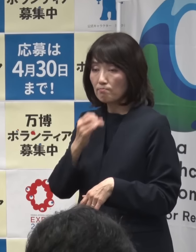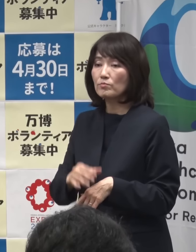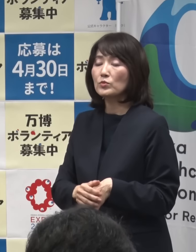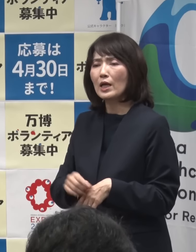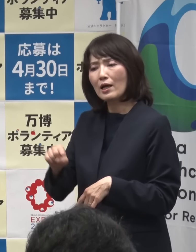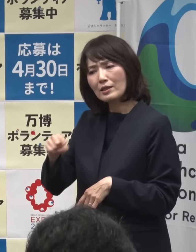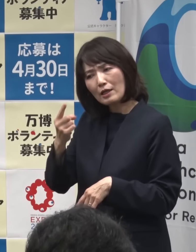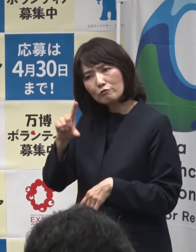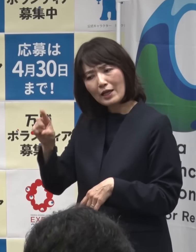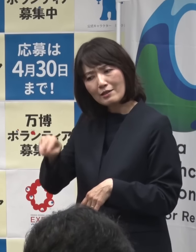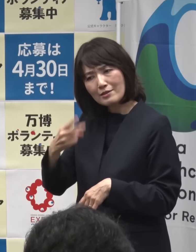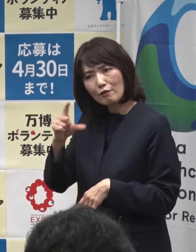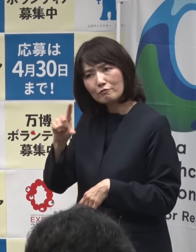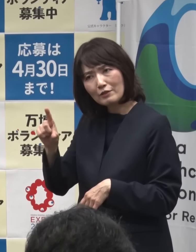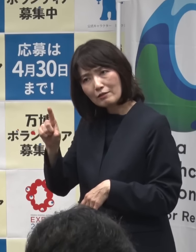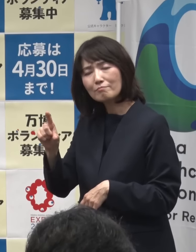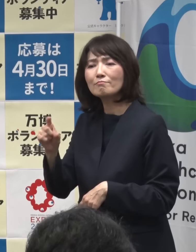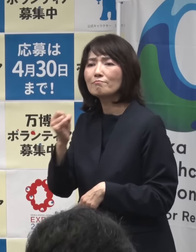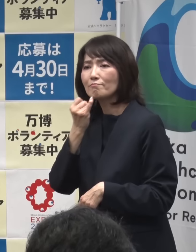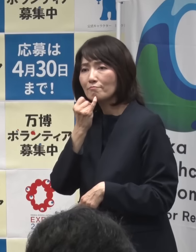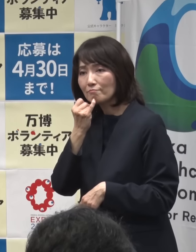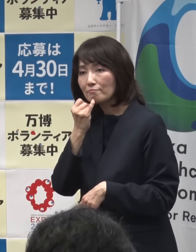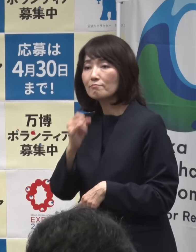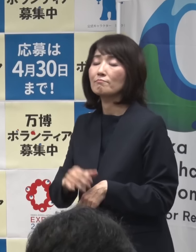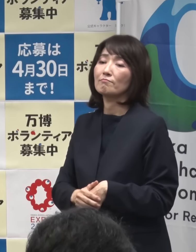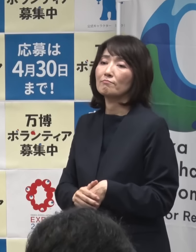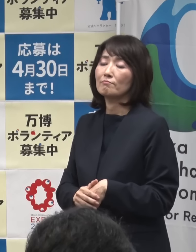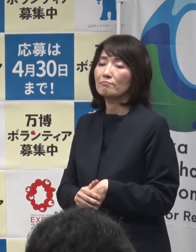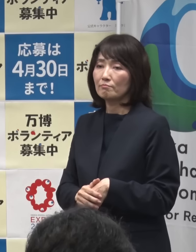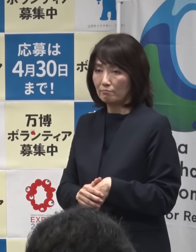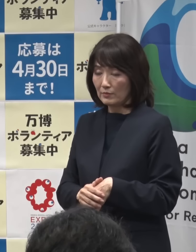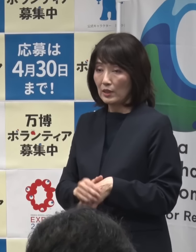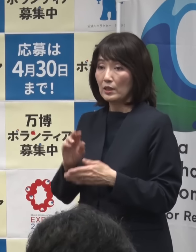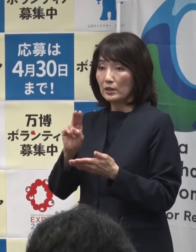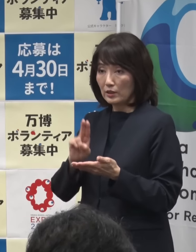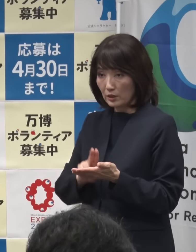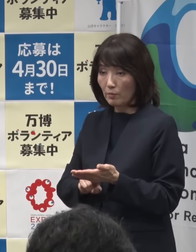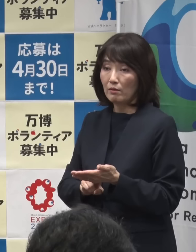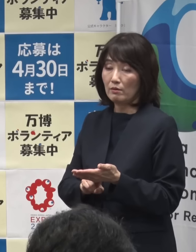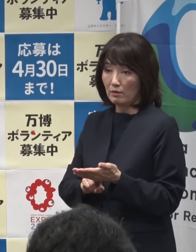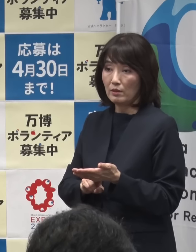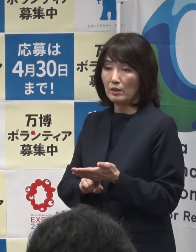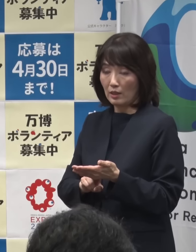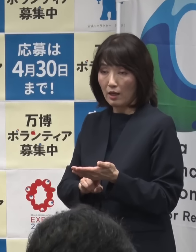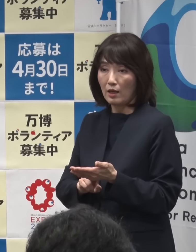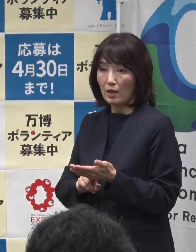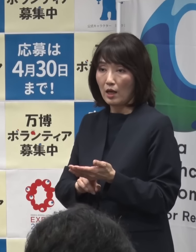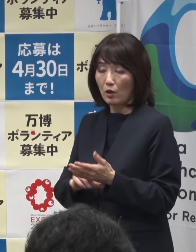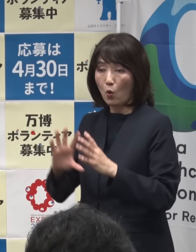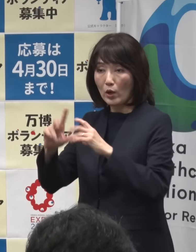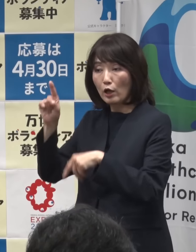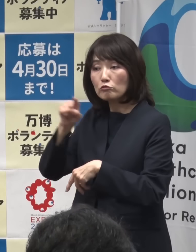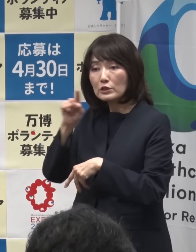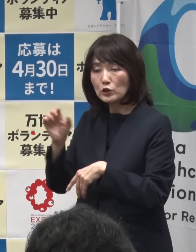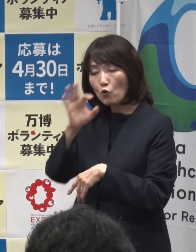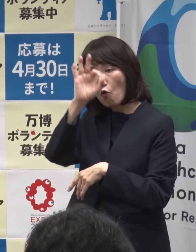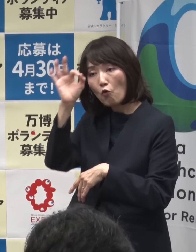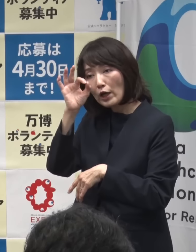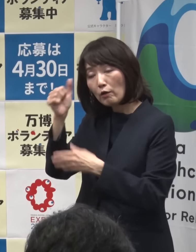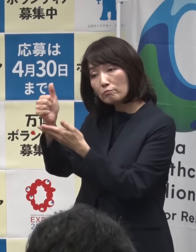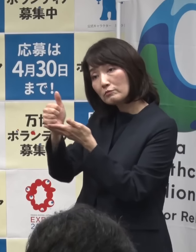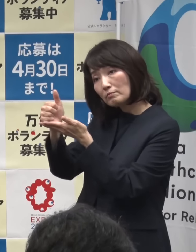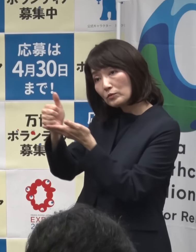それは100円か200円かあの大きな金額じゃないにしても、やはり一定そのより外国人の観光客の皆さんが快適に